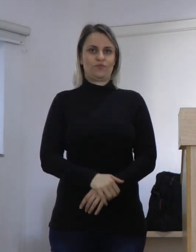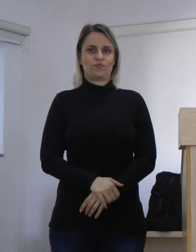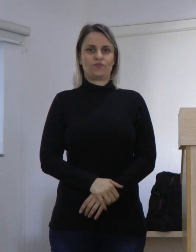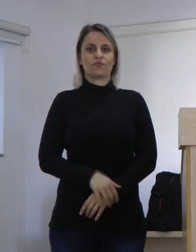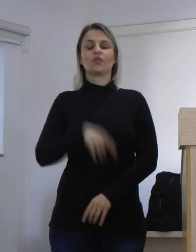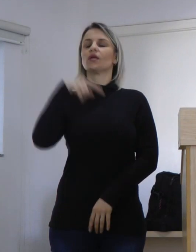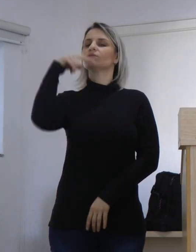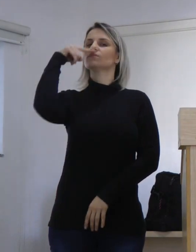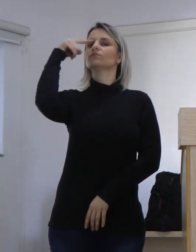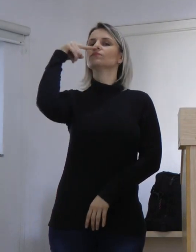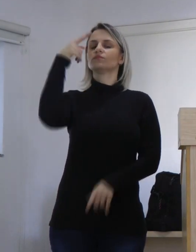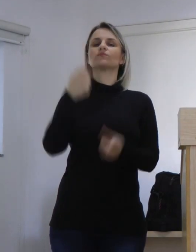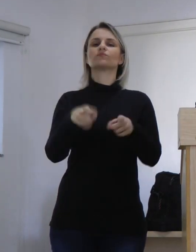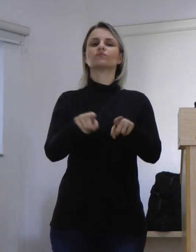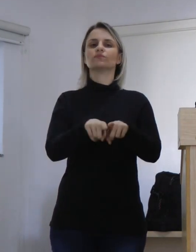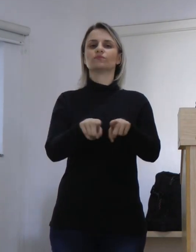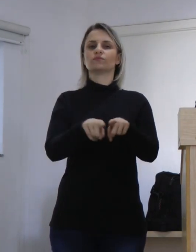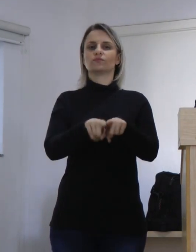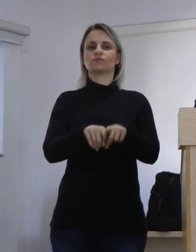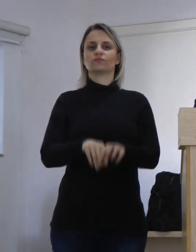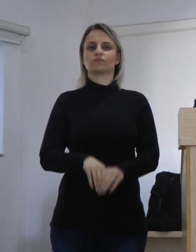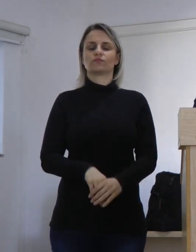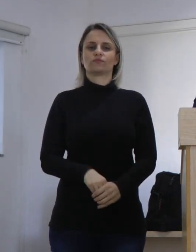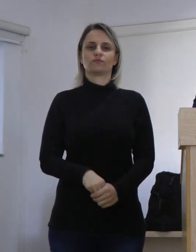A vaidade também é filho dele.